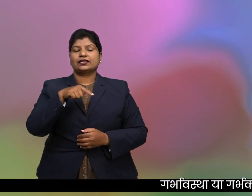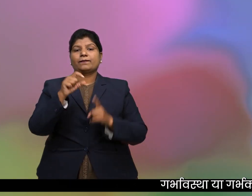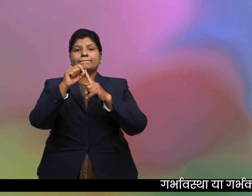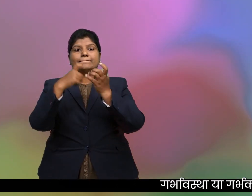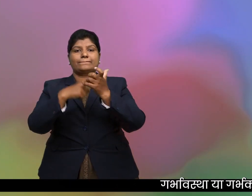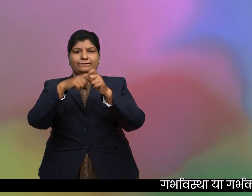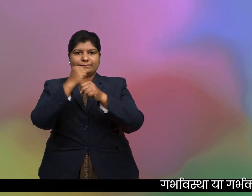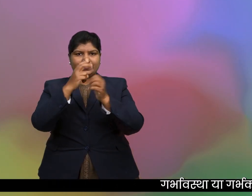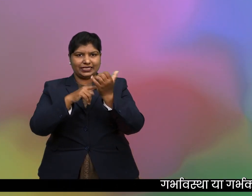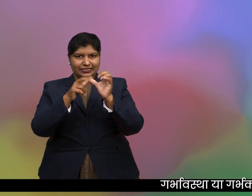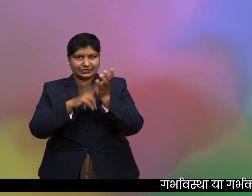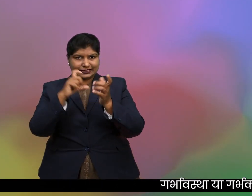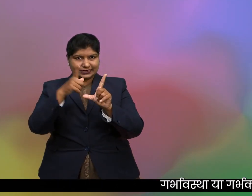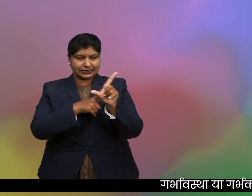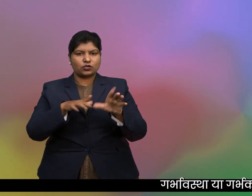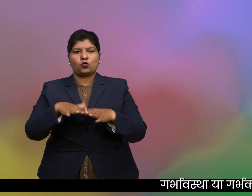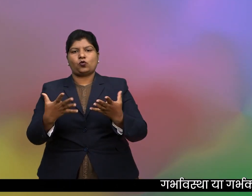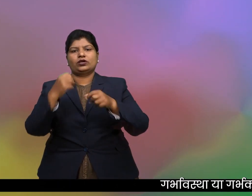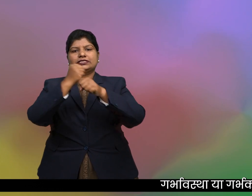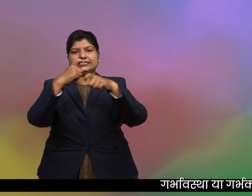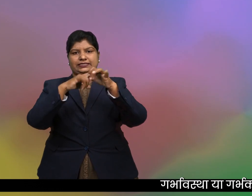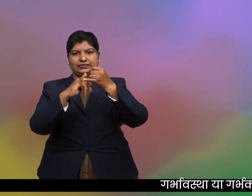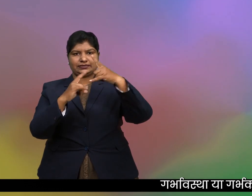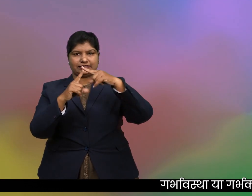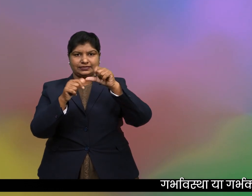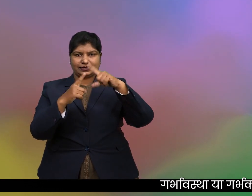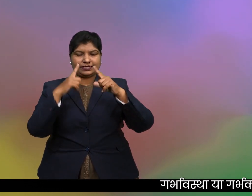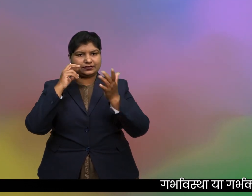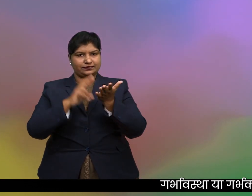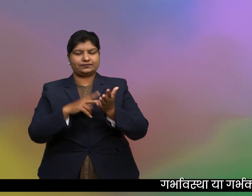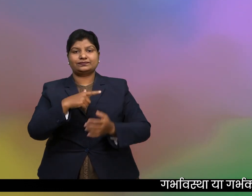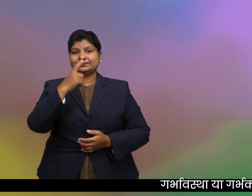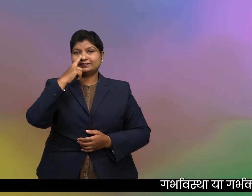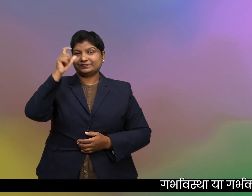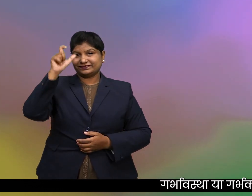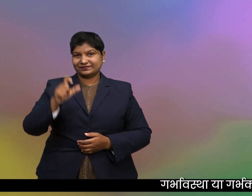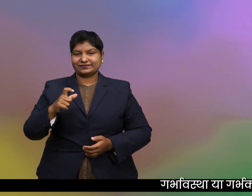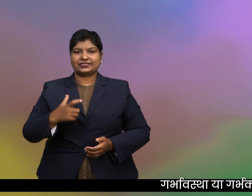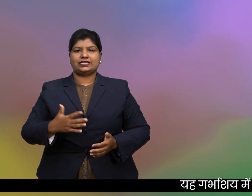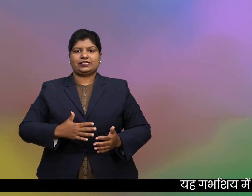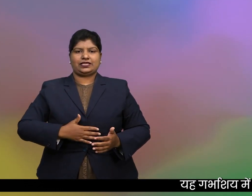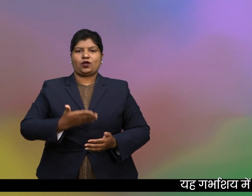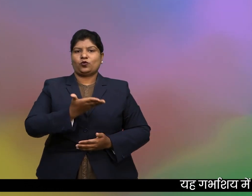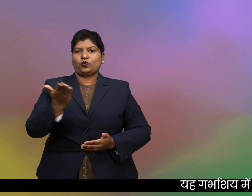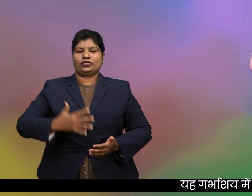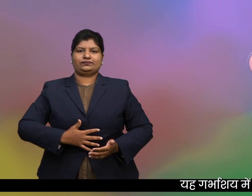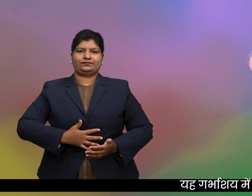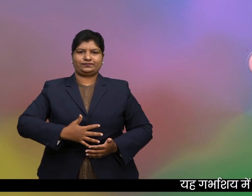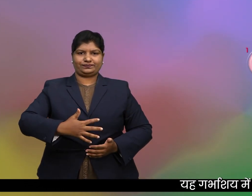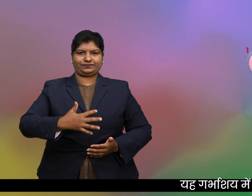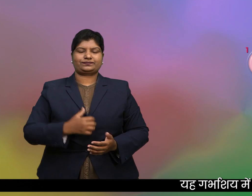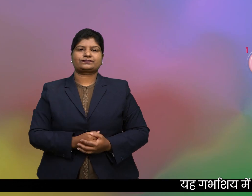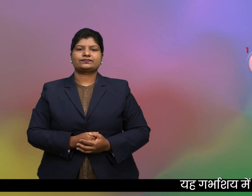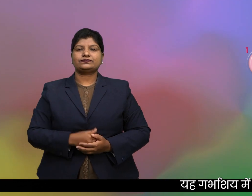गर्भावस्था या गर्भकाल। यह